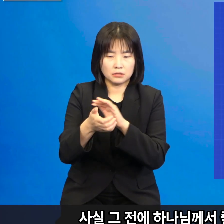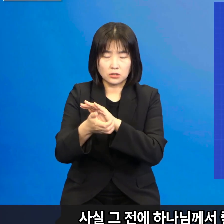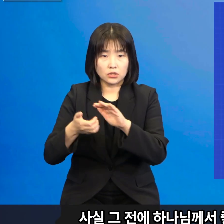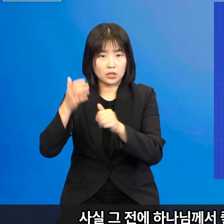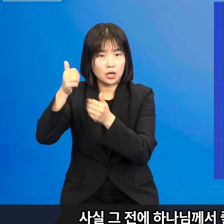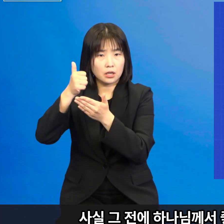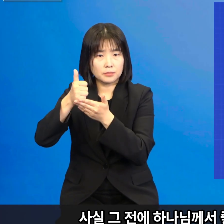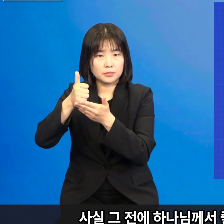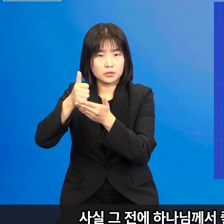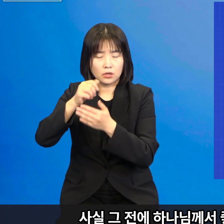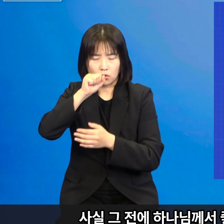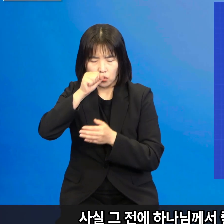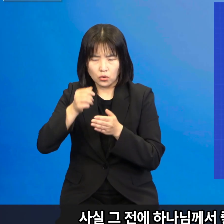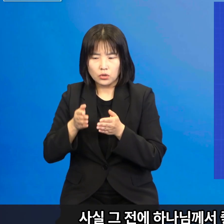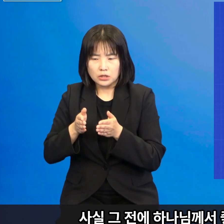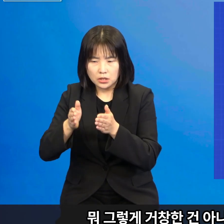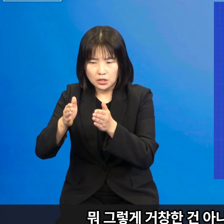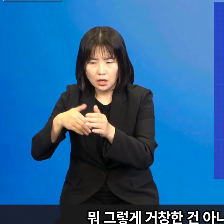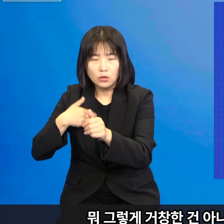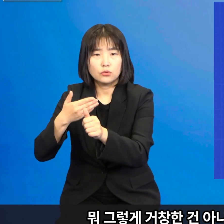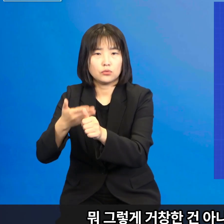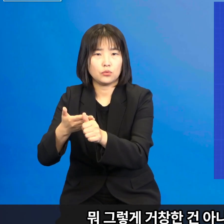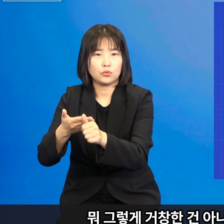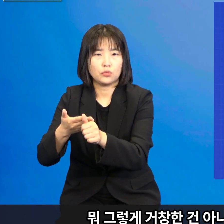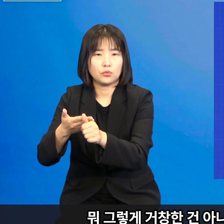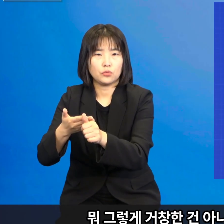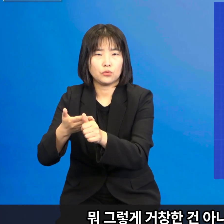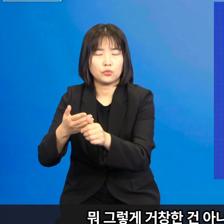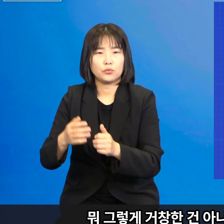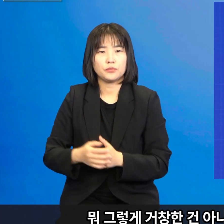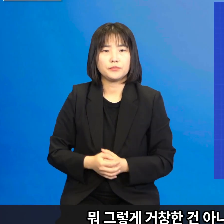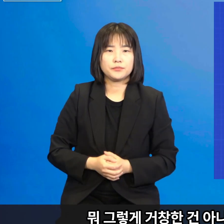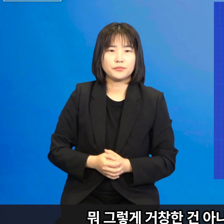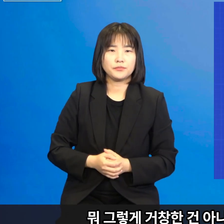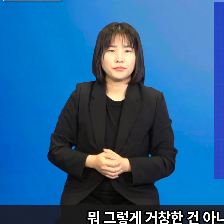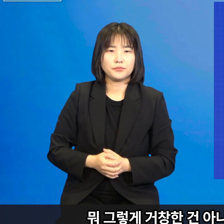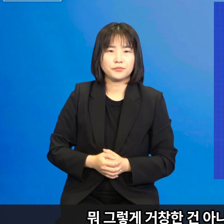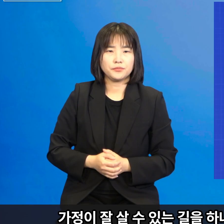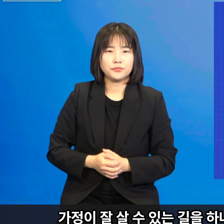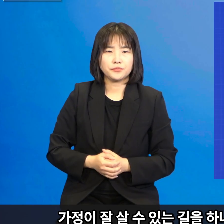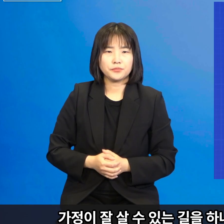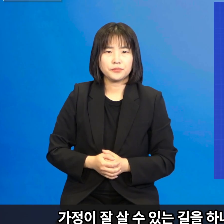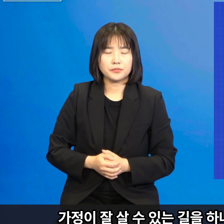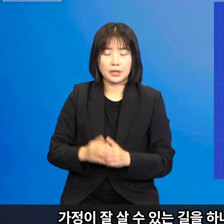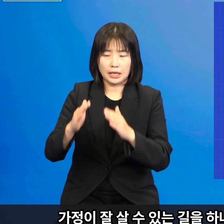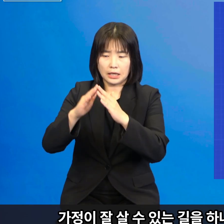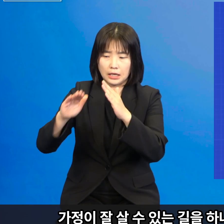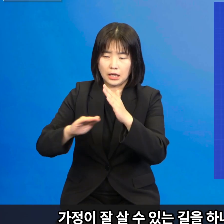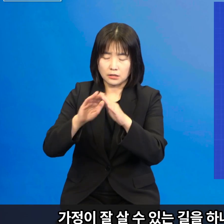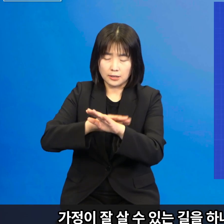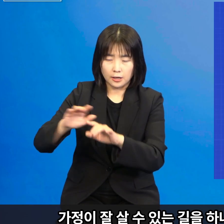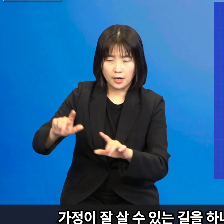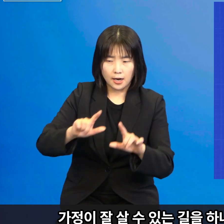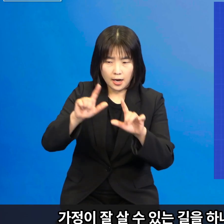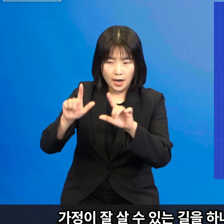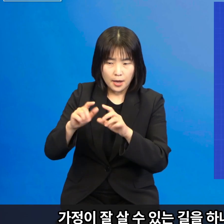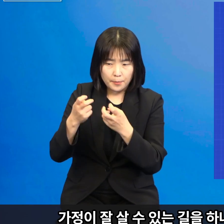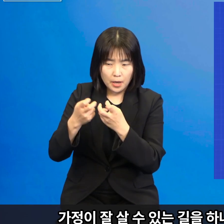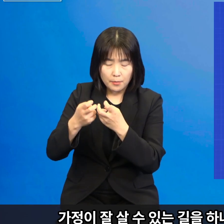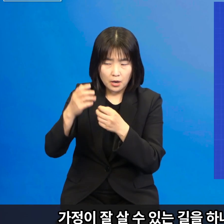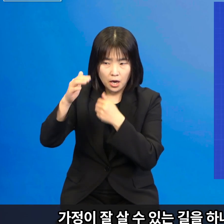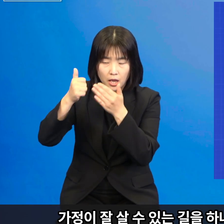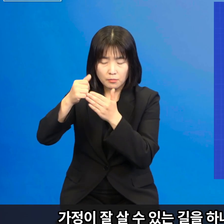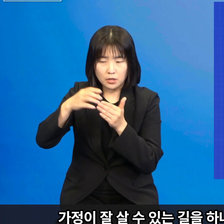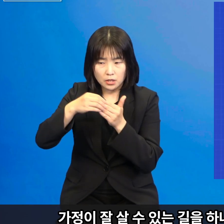하나님께서 좋은 어떤 길을 열어주셔서 뭐 그렇게 거창한 건 아니고 화려한 건 아니더라도 가정이 잘 살 수 있는 길을 하나님이 먼저